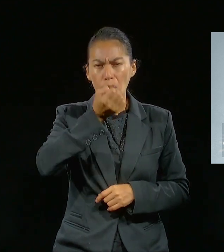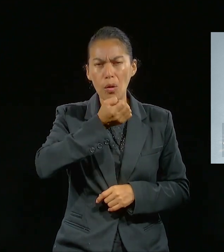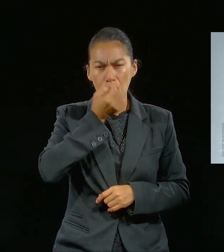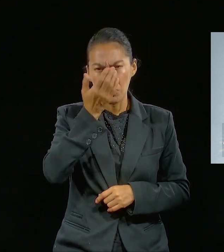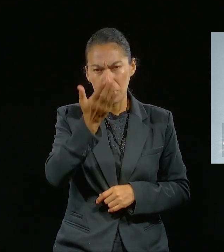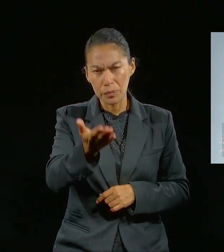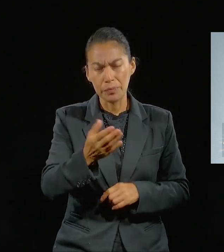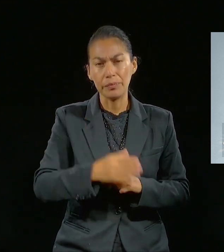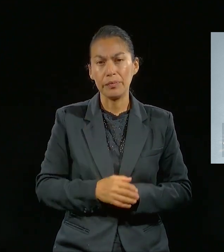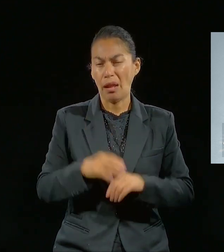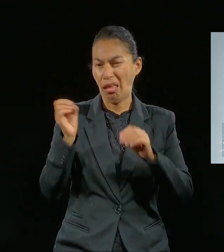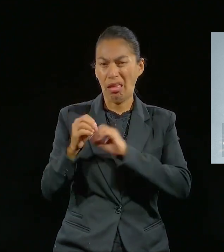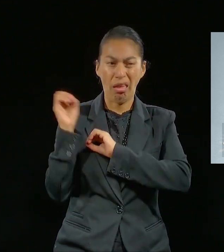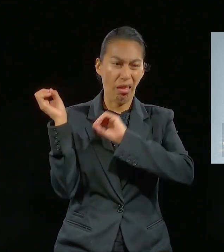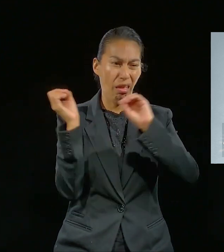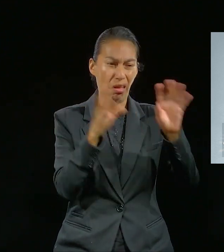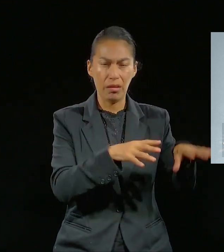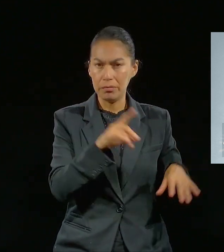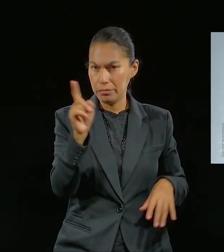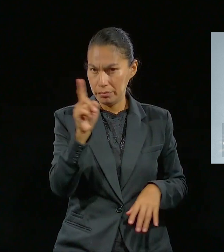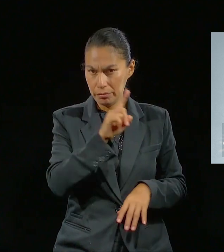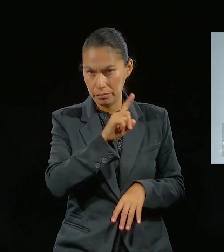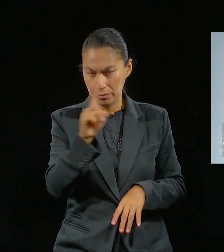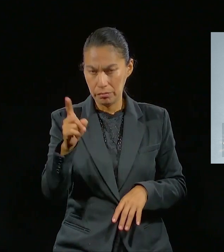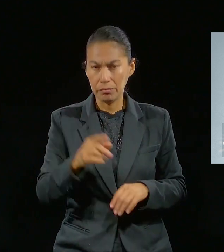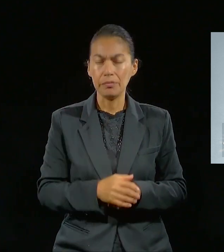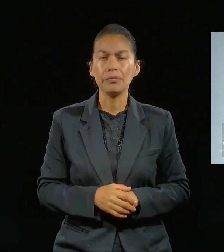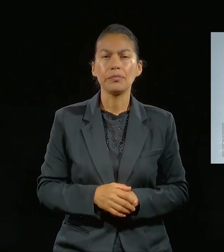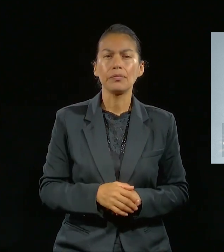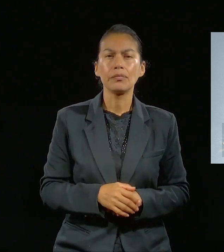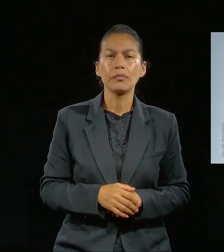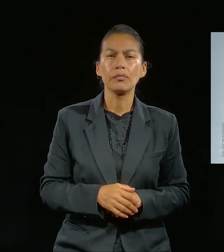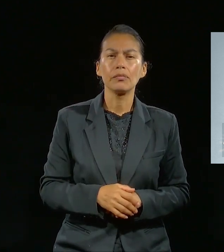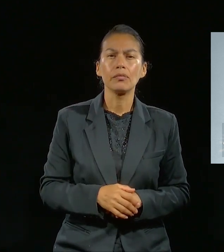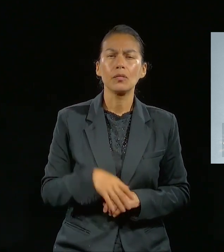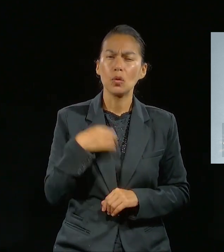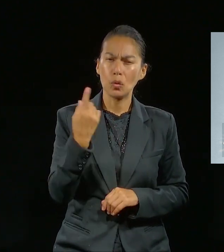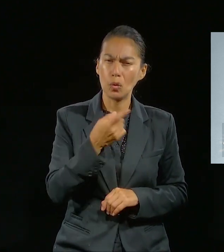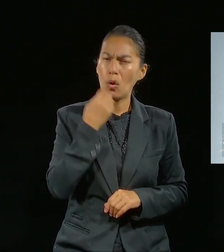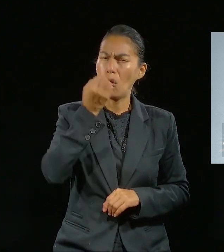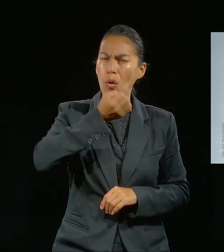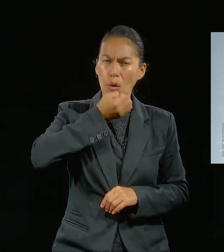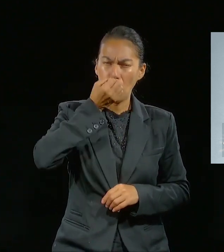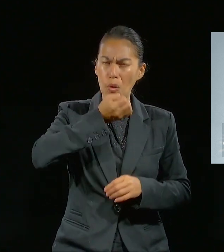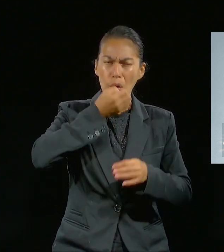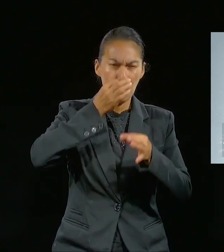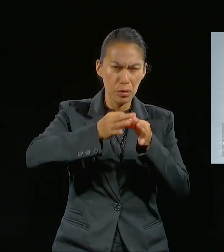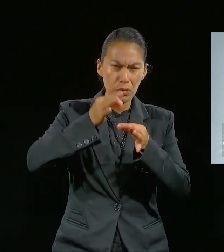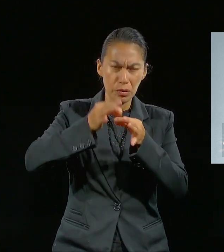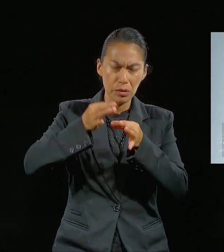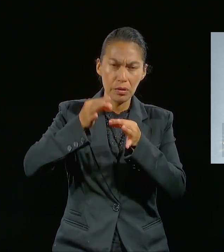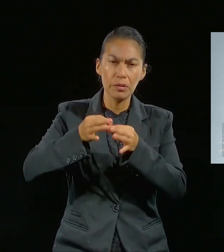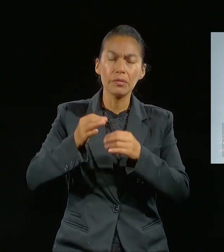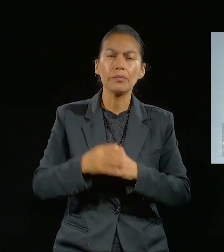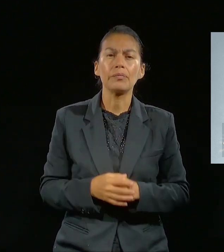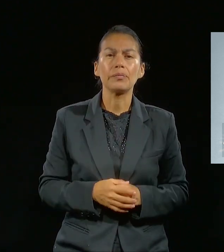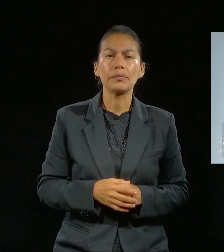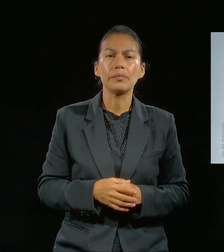por ti, Irma. También no te vamos a dejar, no te vamos vamos a estar